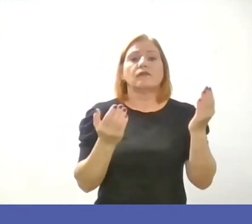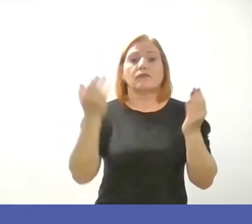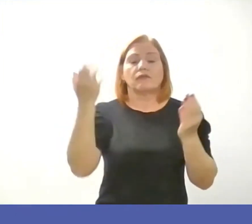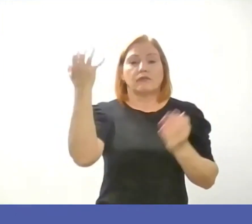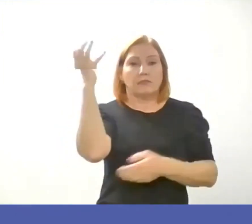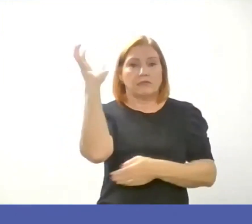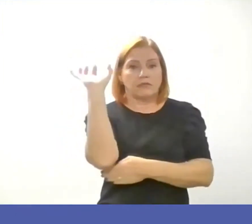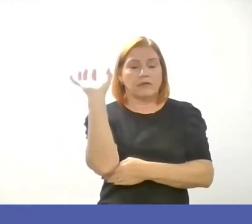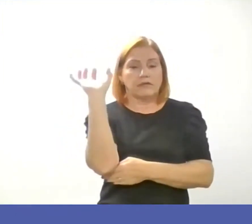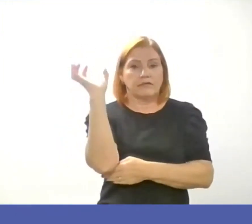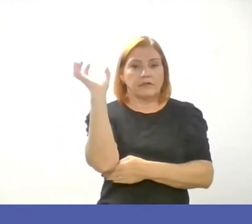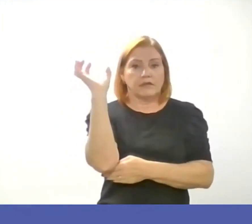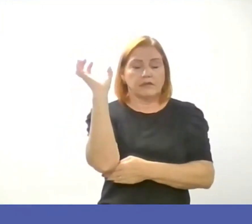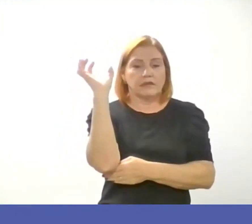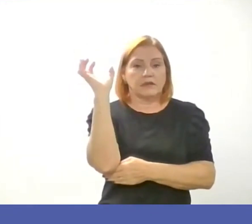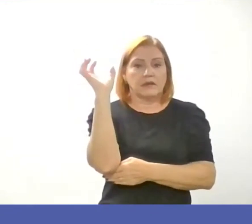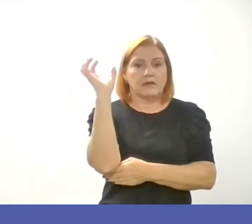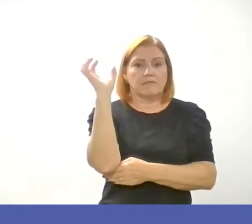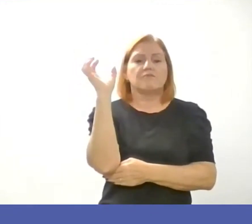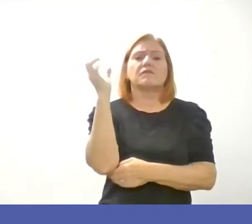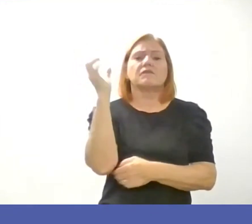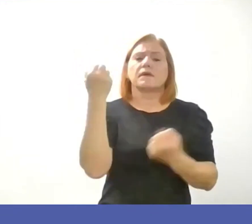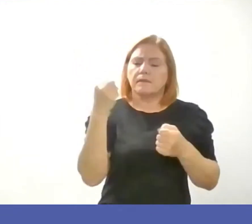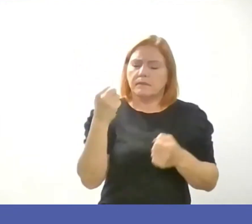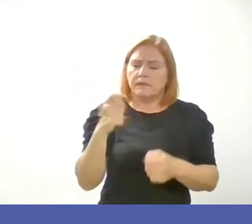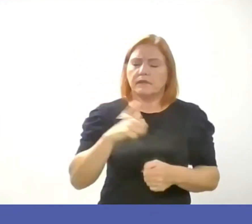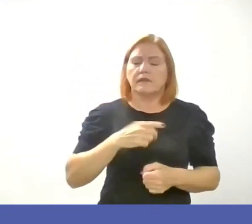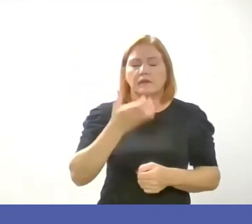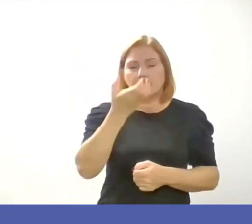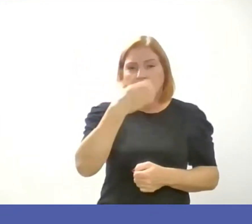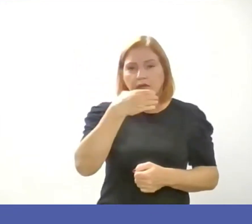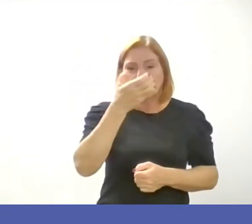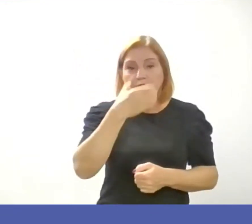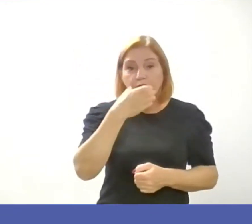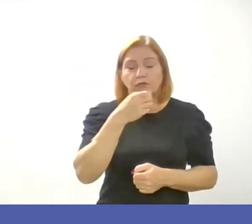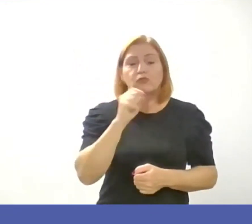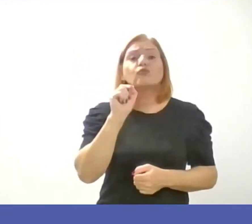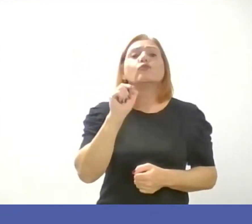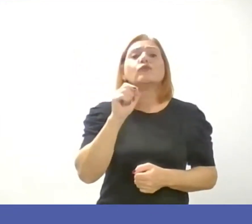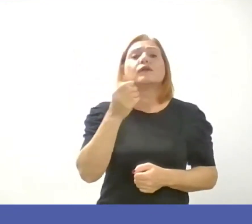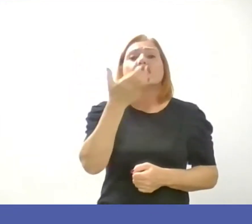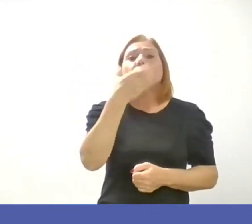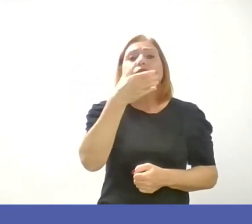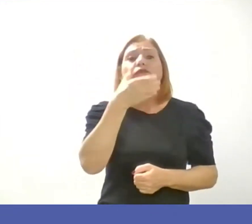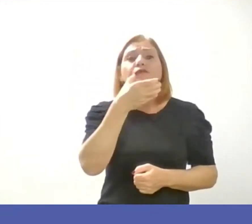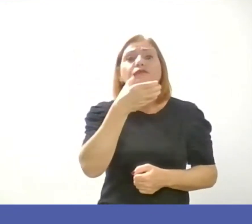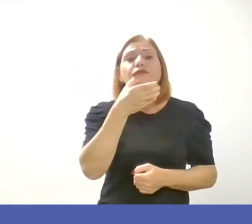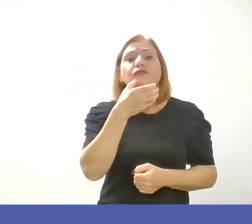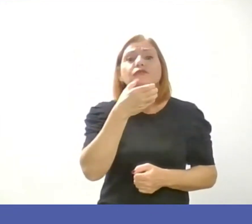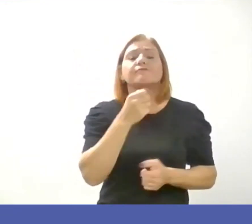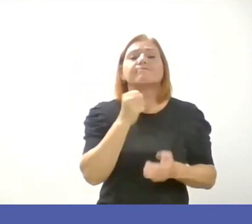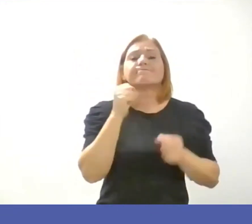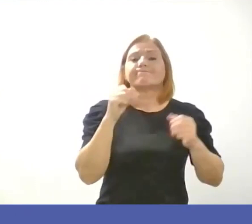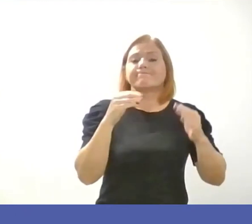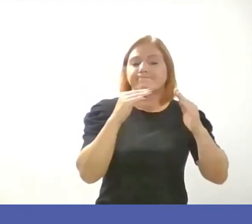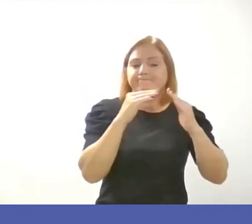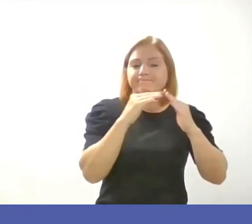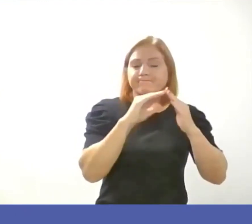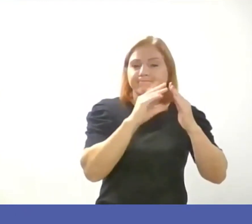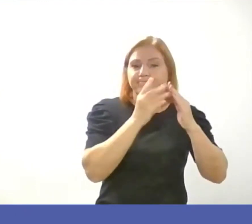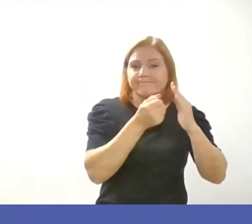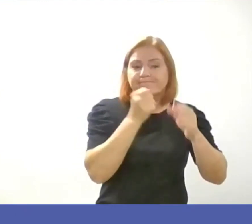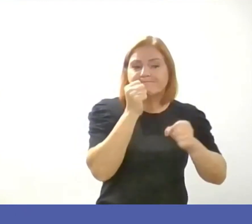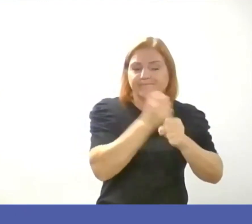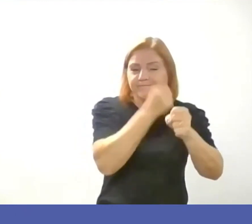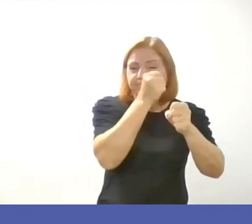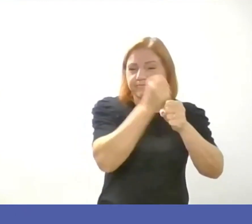seu dono, que é a edificação da igreja. O fruto que Deus quer obter na igreja, irmãos,